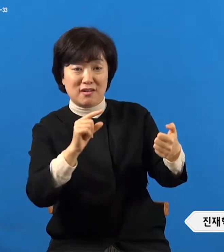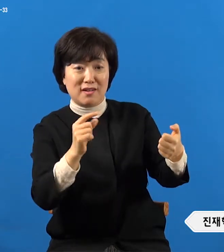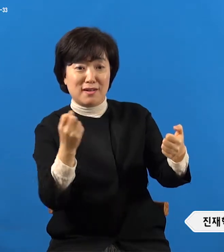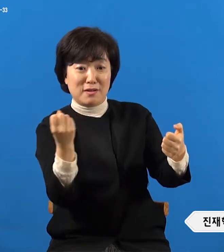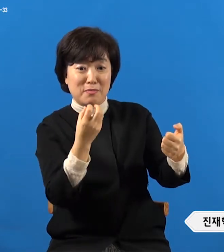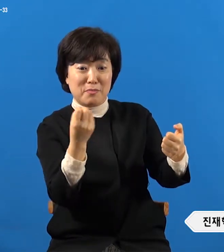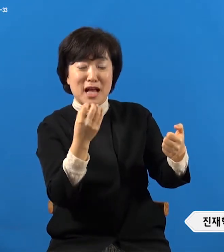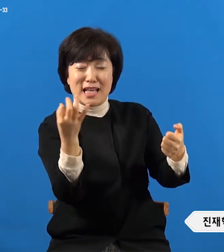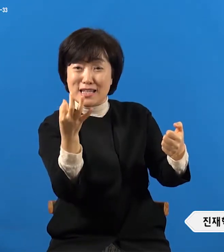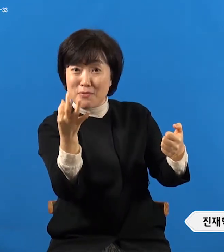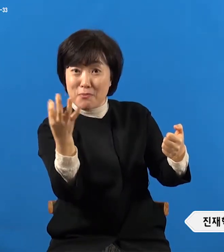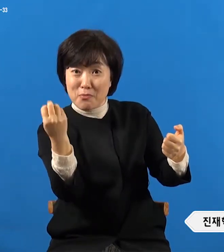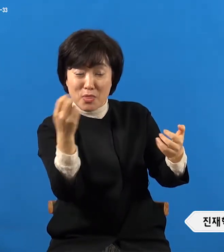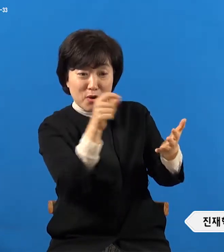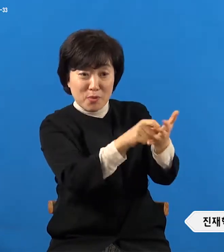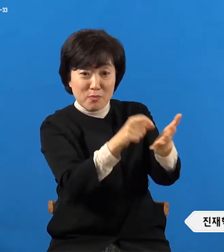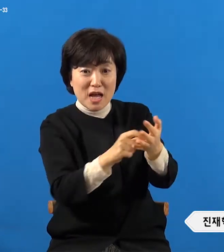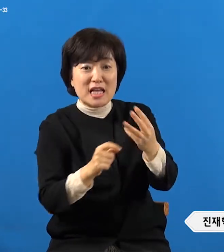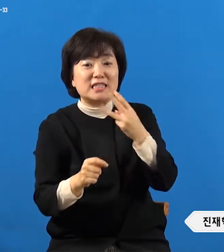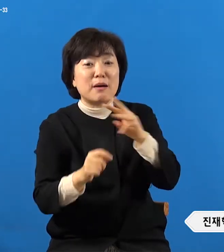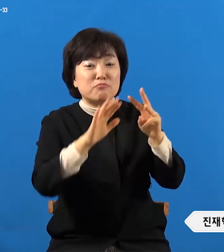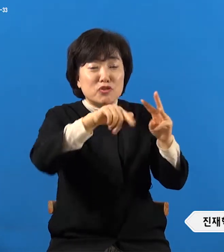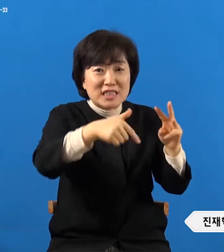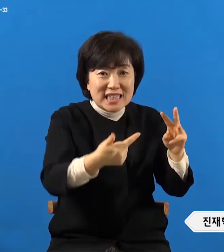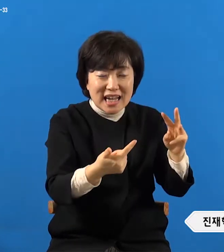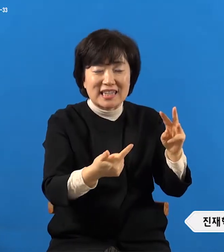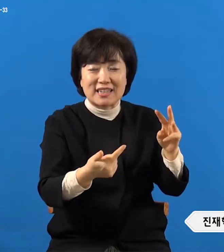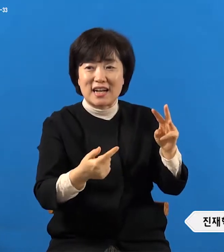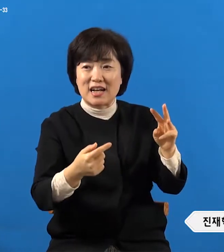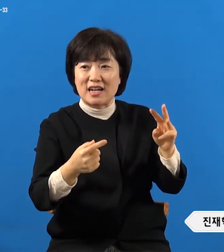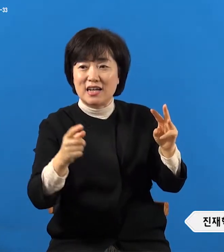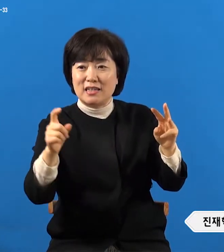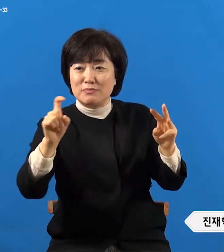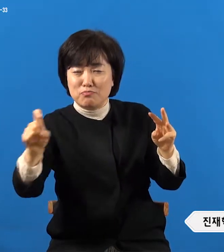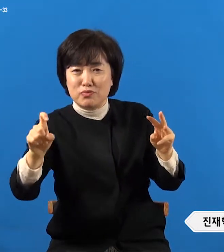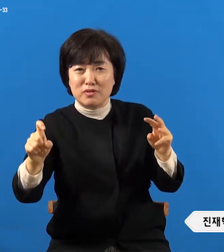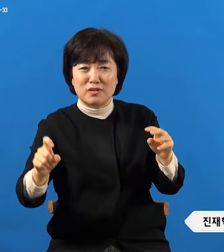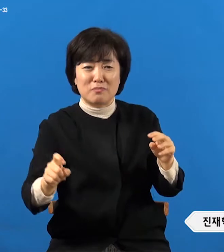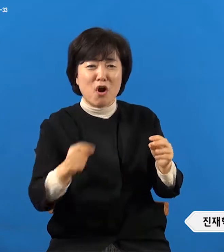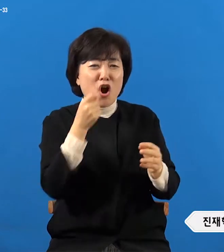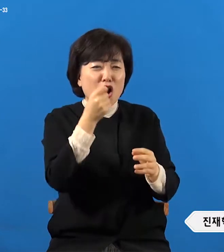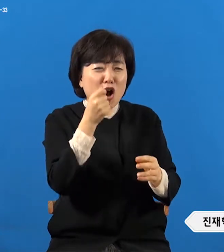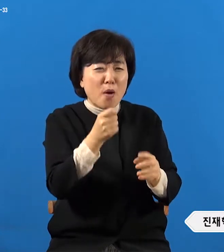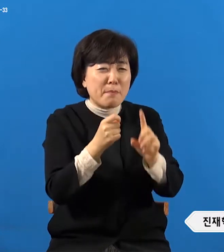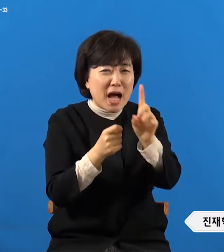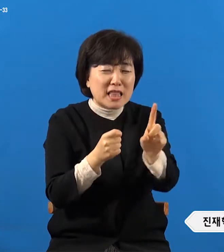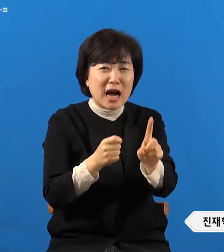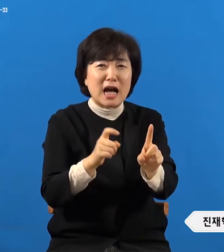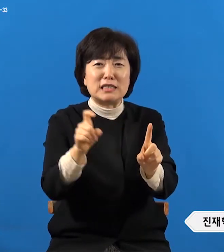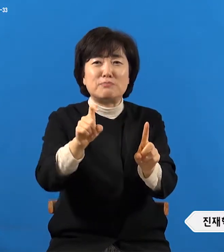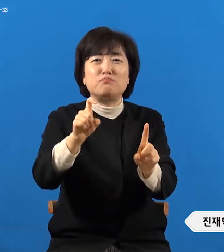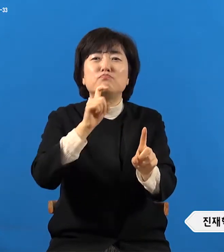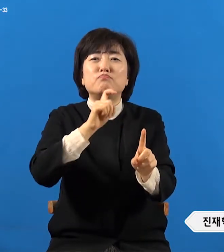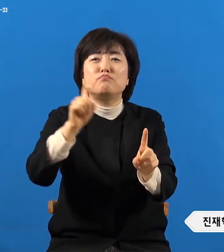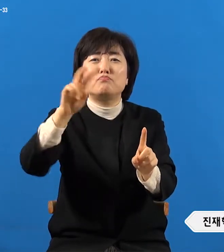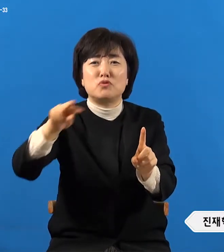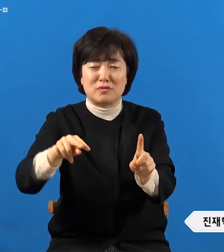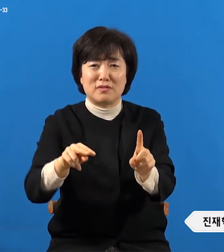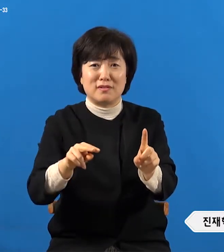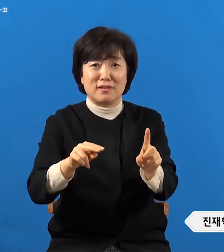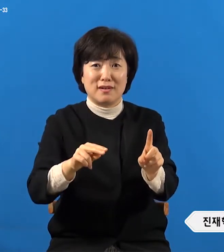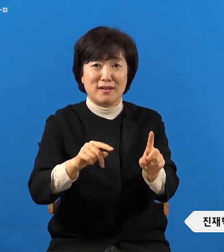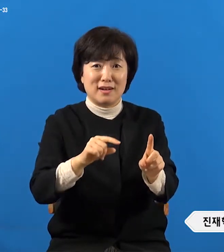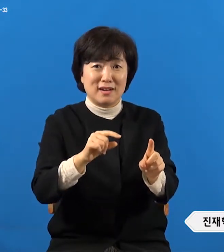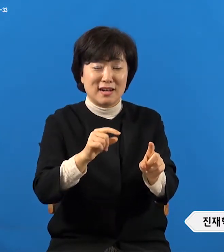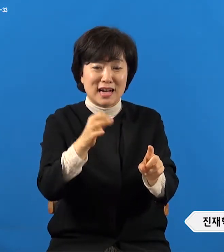3불짜리 도시락이 30불짜리가 되었고 검은 하가 10불짜리로 바뀌어 버렸습니다. 그 다음날